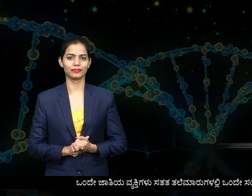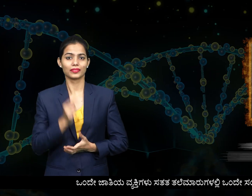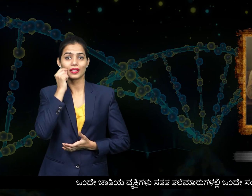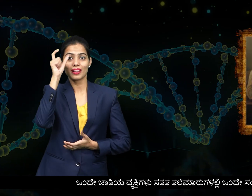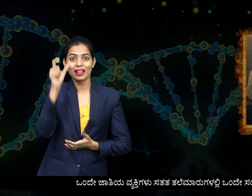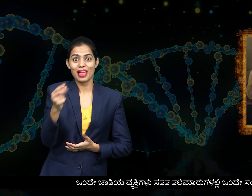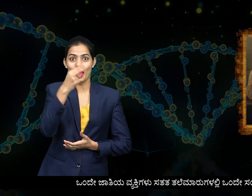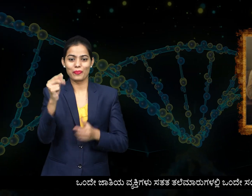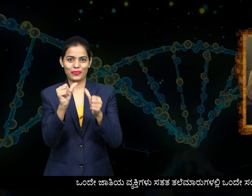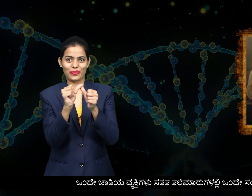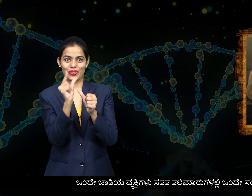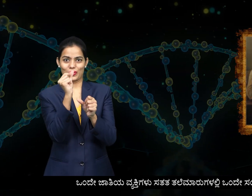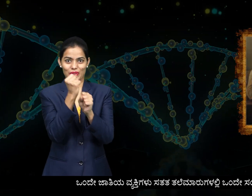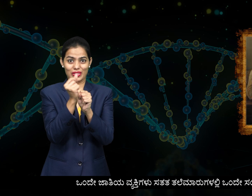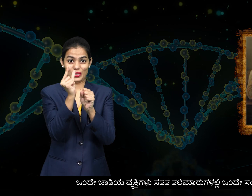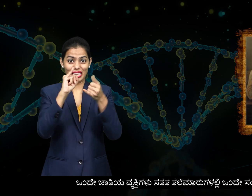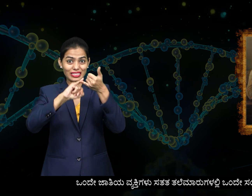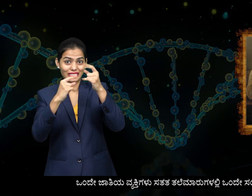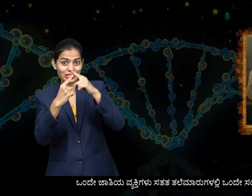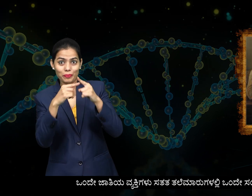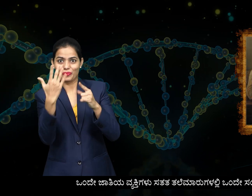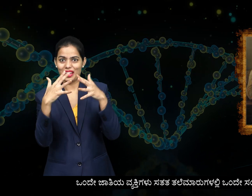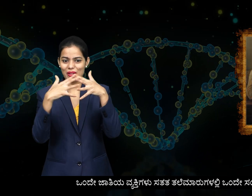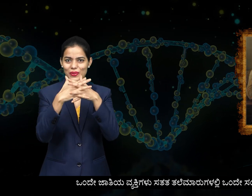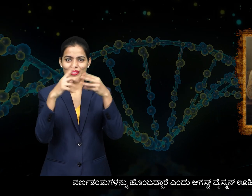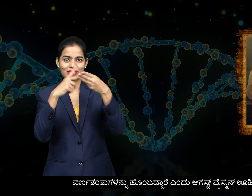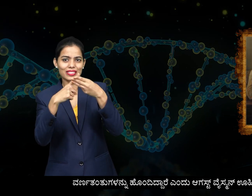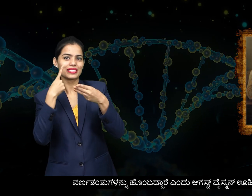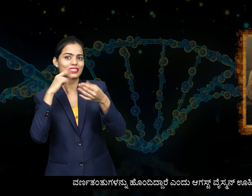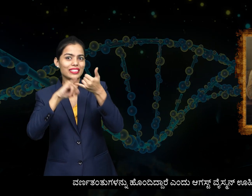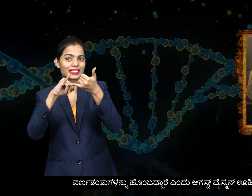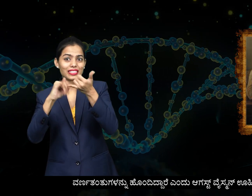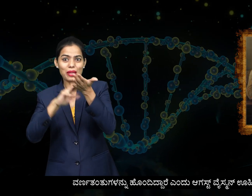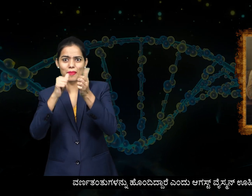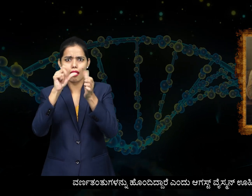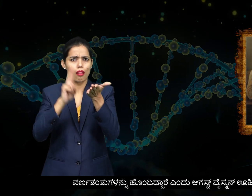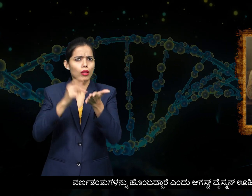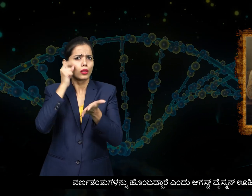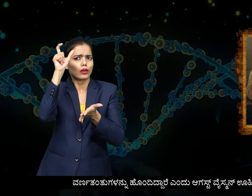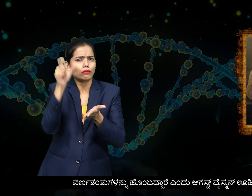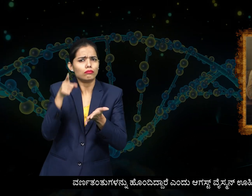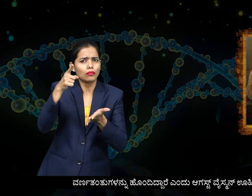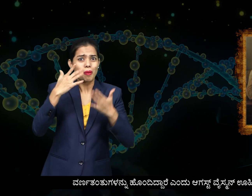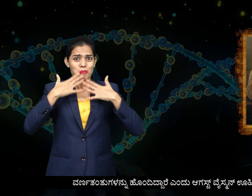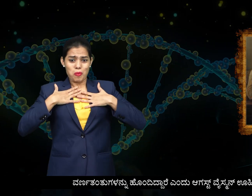ಒಂದೇ ಜಾತಿಯ ವ್ಯಕ್ತಿಗಳು ಸತತ ತಲೆಮಾರುಗಳಲ್ಲಿ ಒಂದೇ ಸಂಖ್ಯೆಯ ವರ್ಣತಂತುಗಳನ್ನ ಹೊಂದಿದ್ದಾರೆ ಎಂದು ಆಗಸ್ಟ್ ವೈಸ್ಮನ್